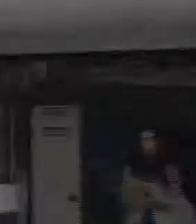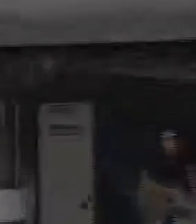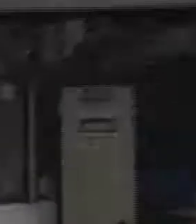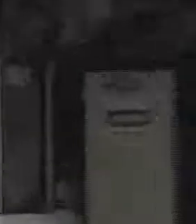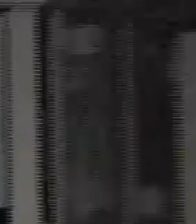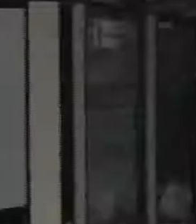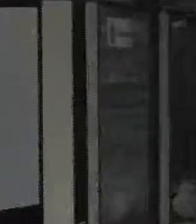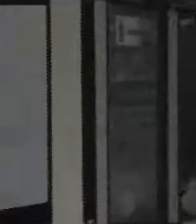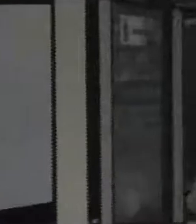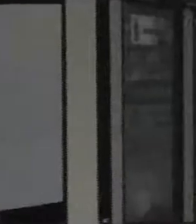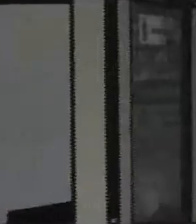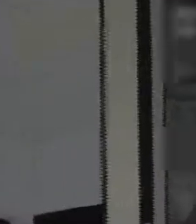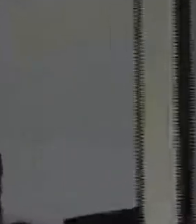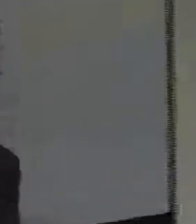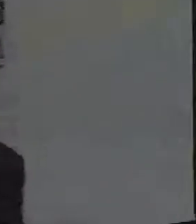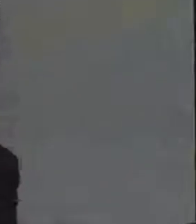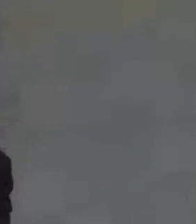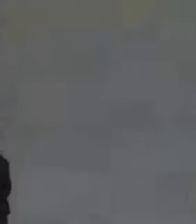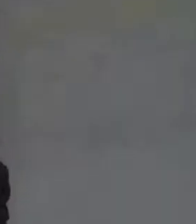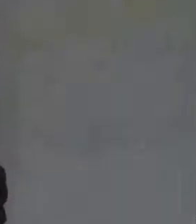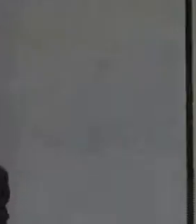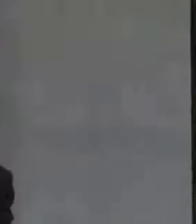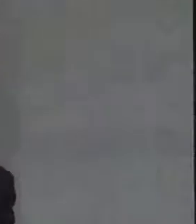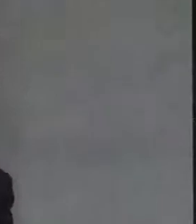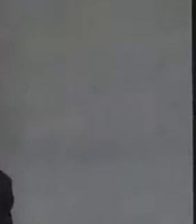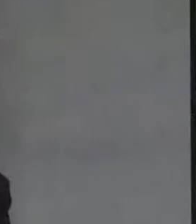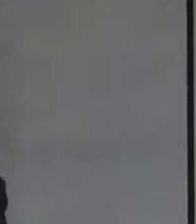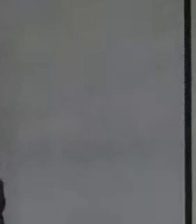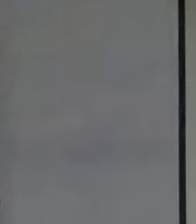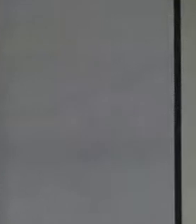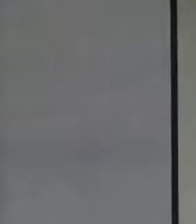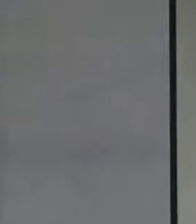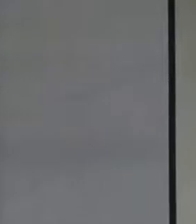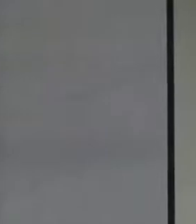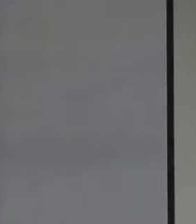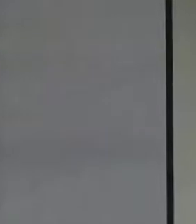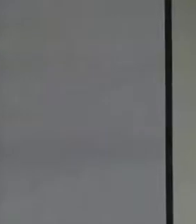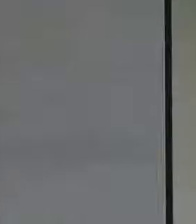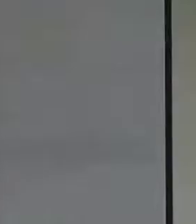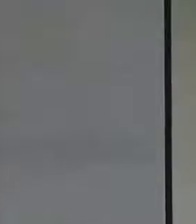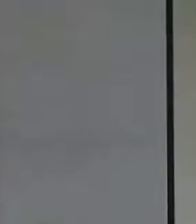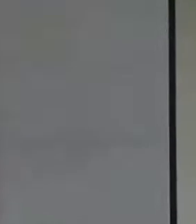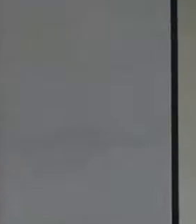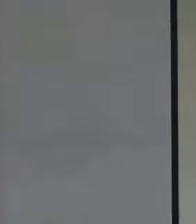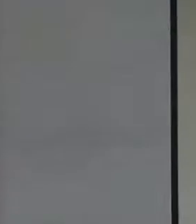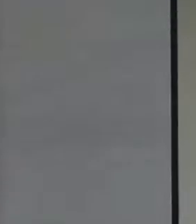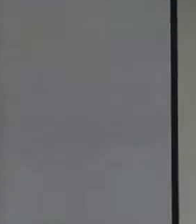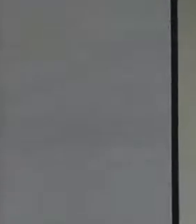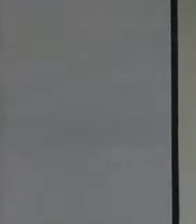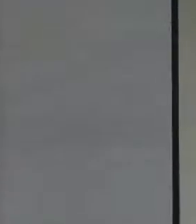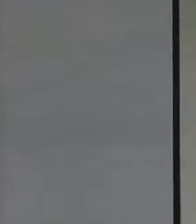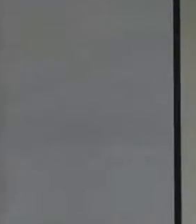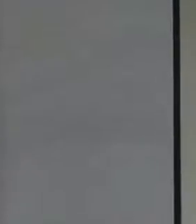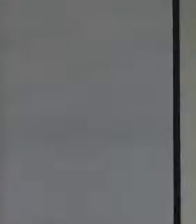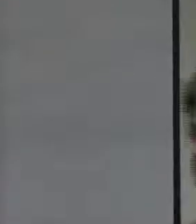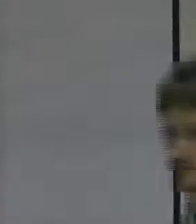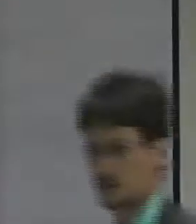Vejo aí o Jeremias da Conquista FM, o Jamison Araújo do